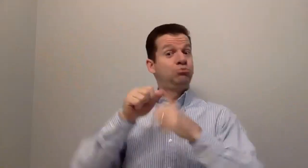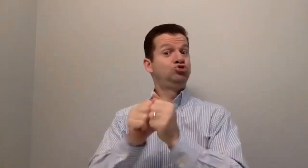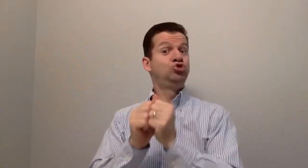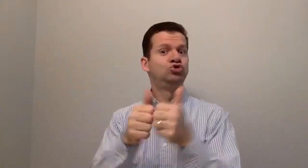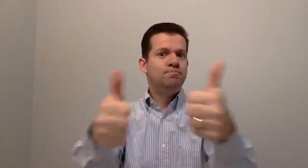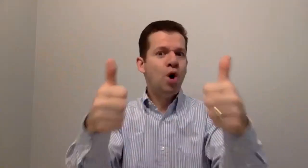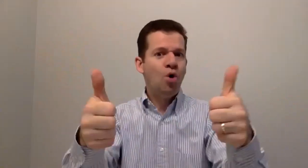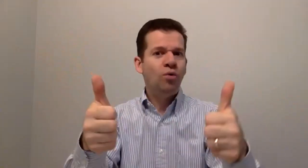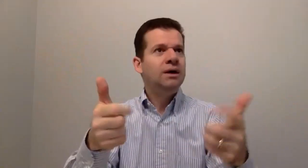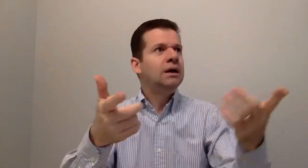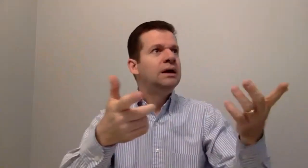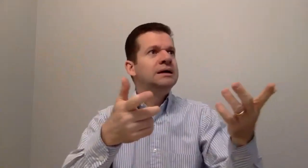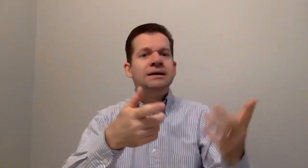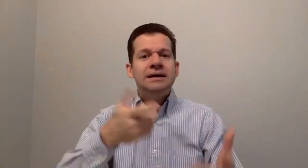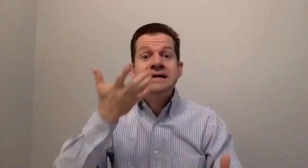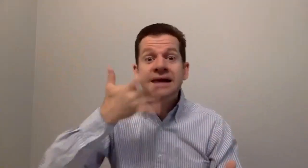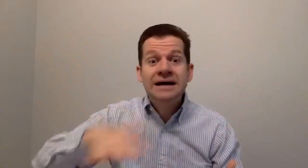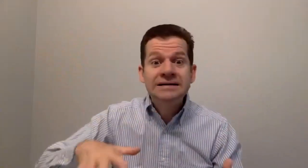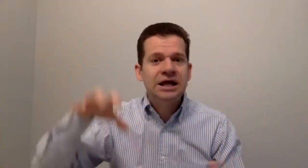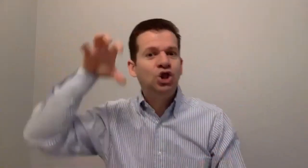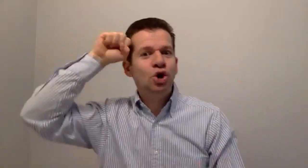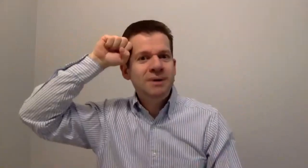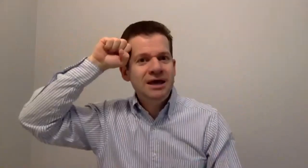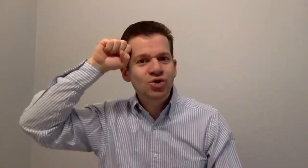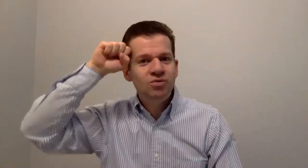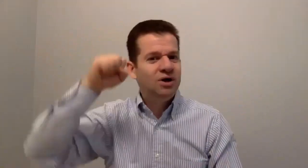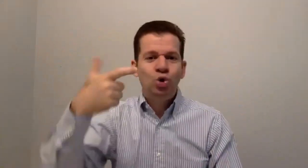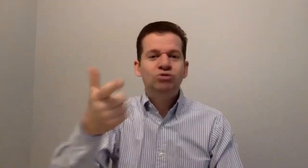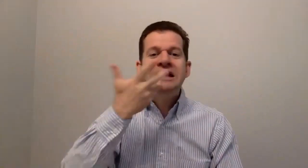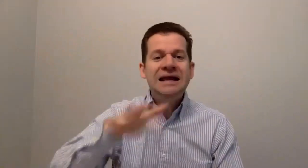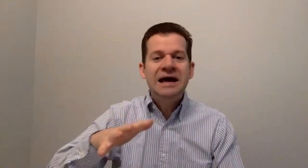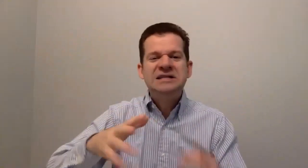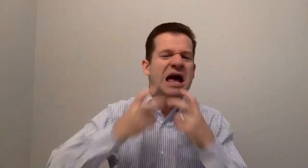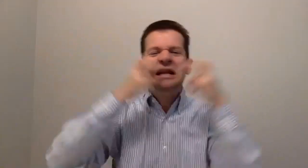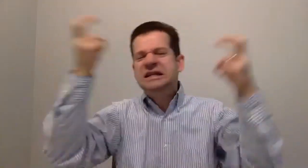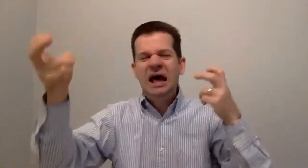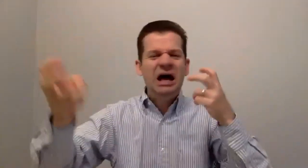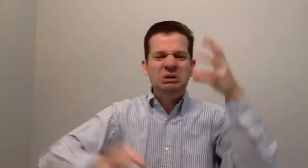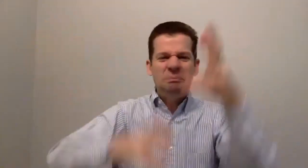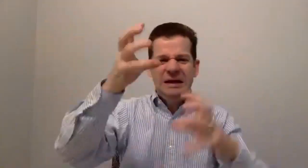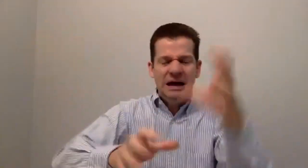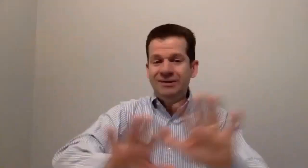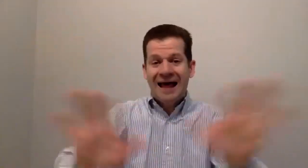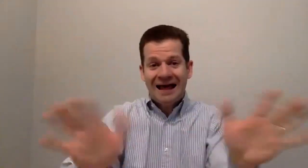tempo juntos. Bom, criança dormindo, não tem criança gritando, brigando,